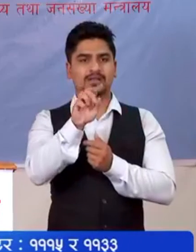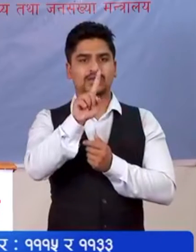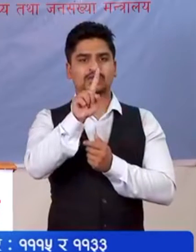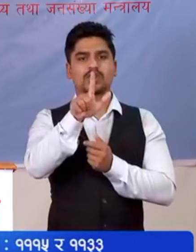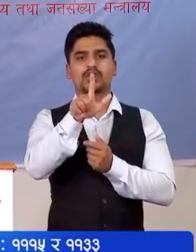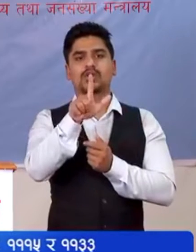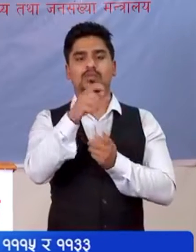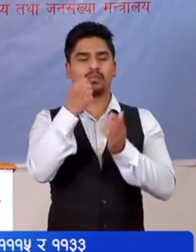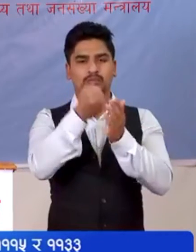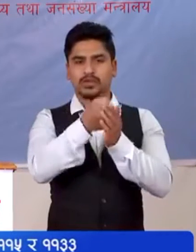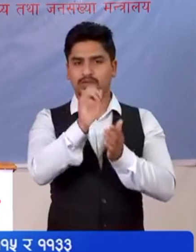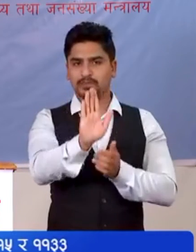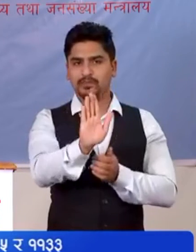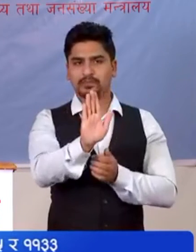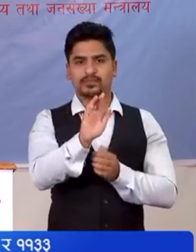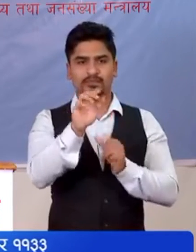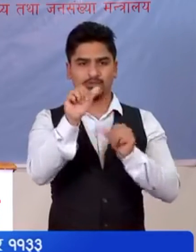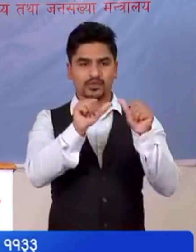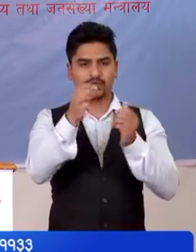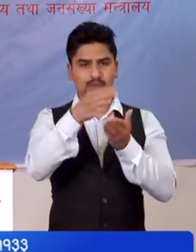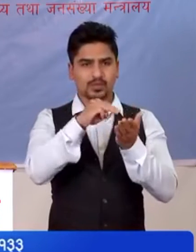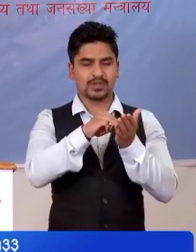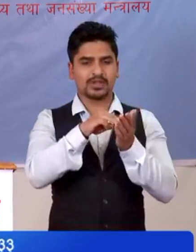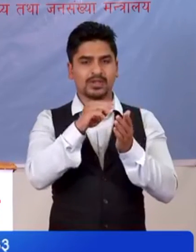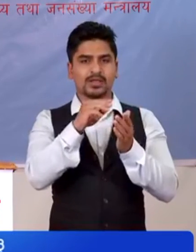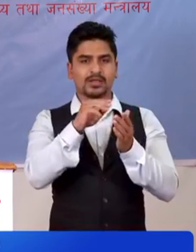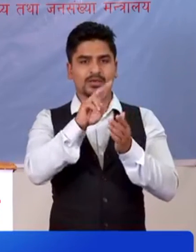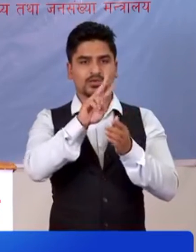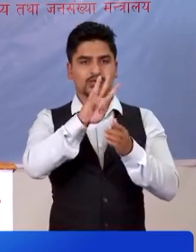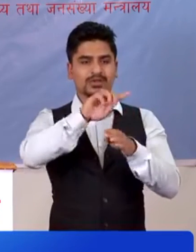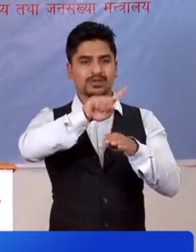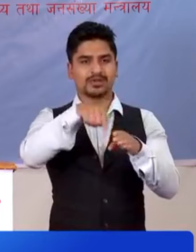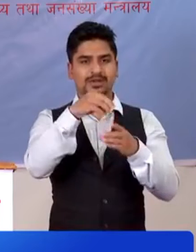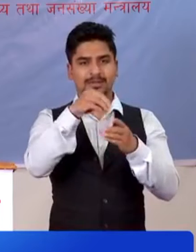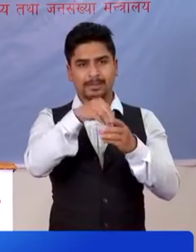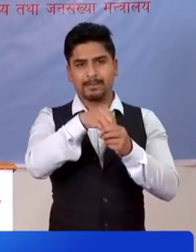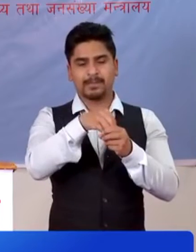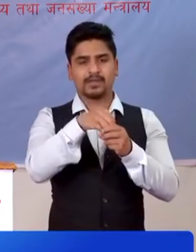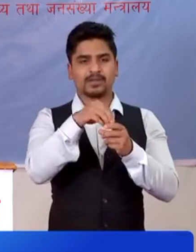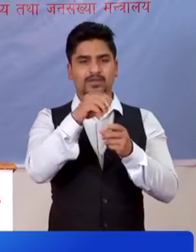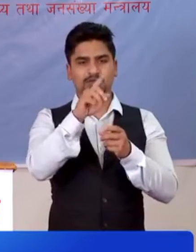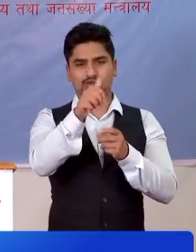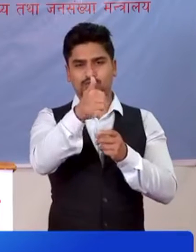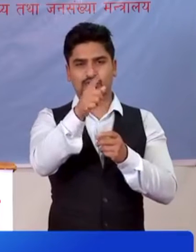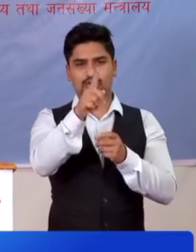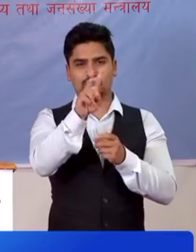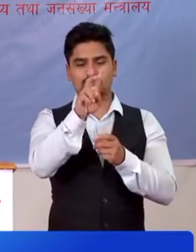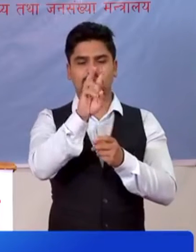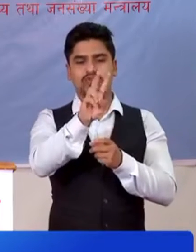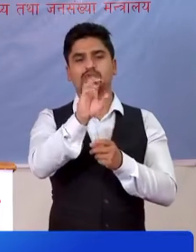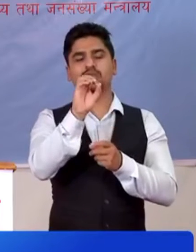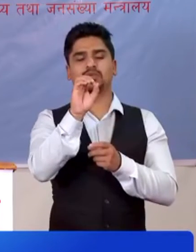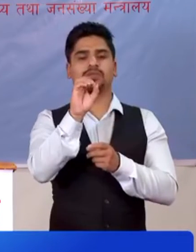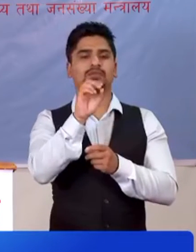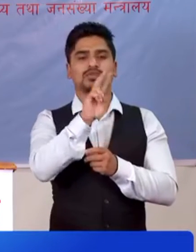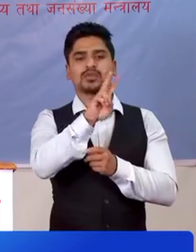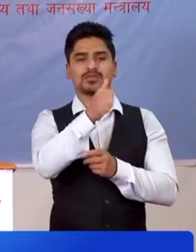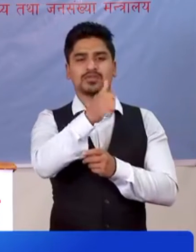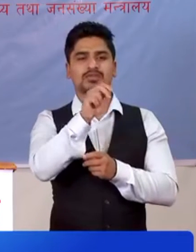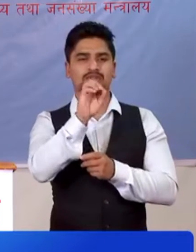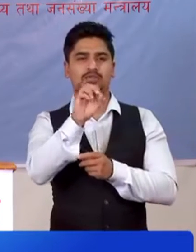17 पुगेको छ, जसमध्ये गत 24 घण्टामा 602 वटा भएका छन्। त्यसै गरी